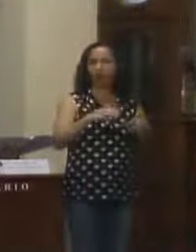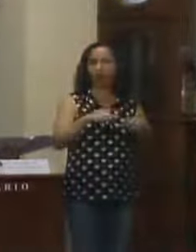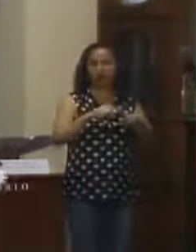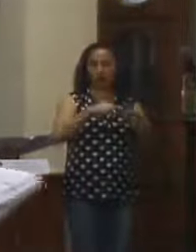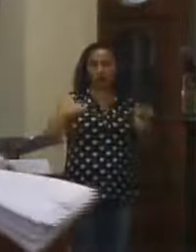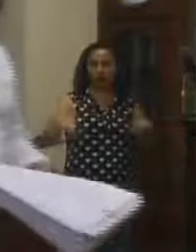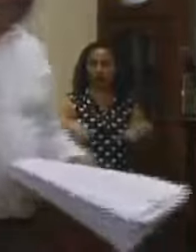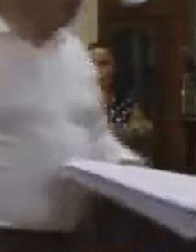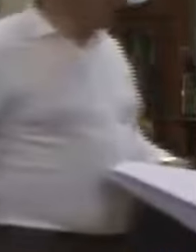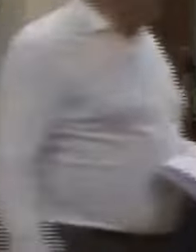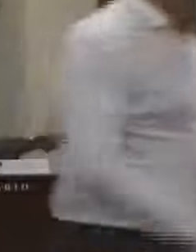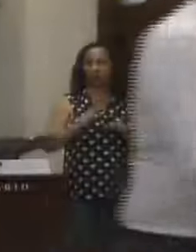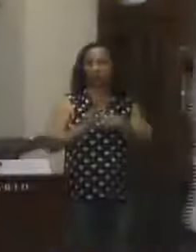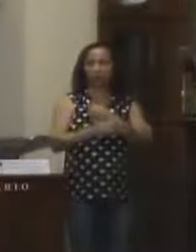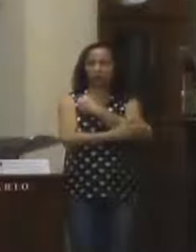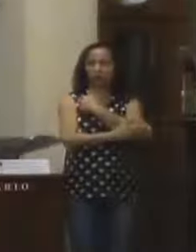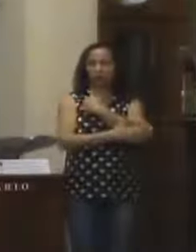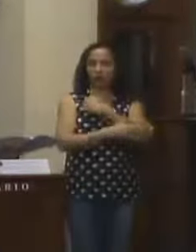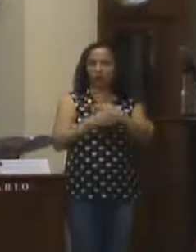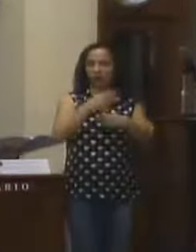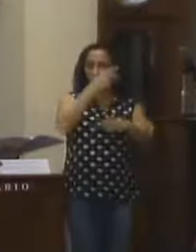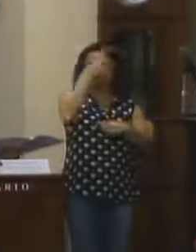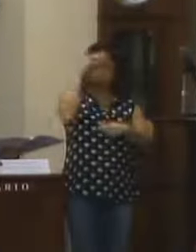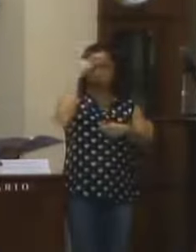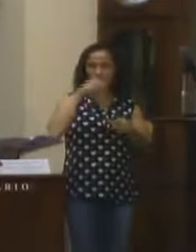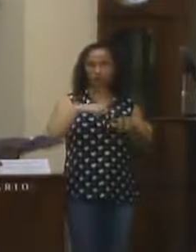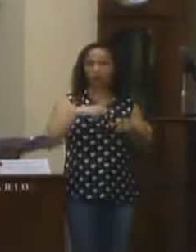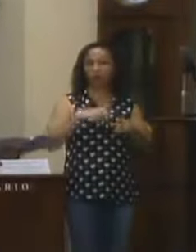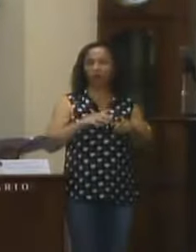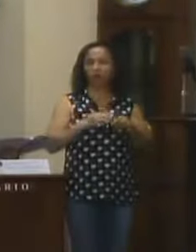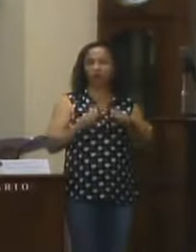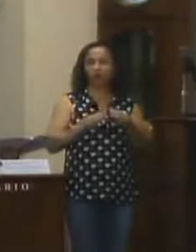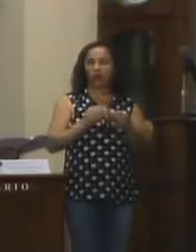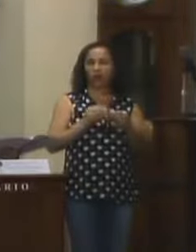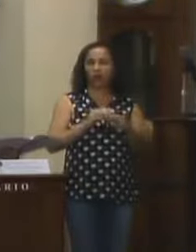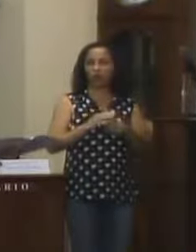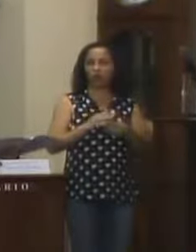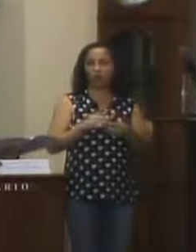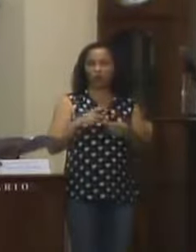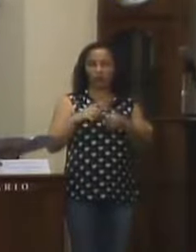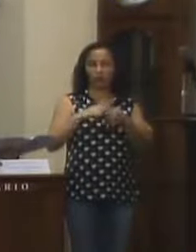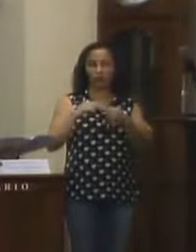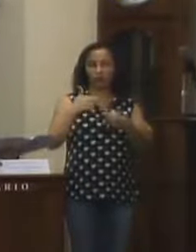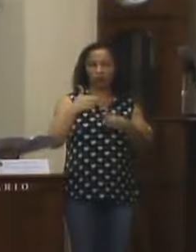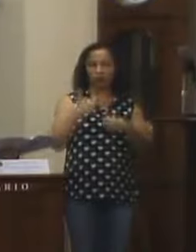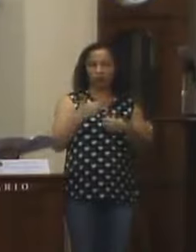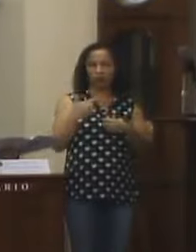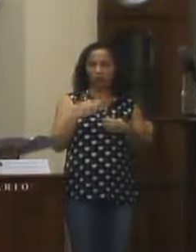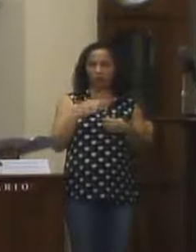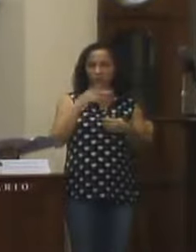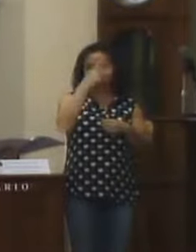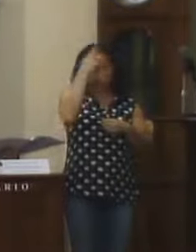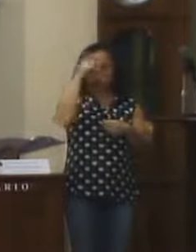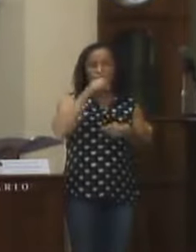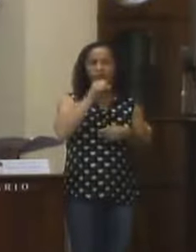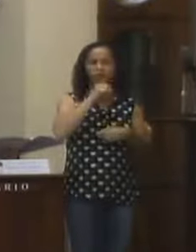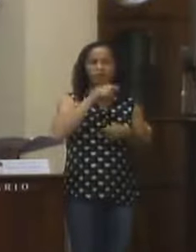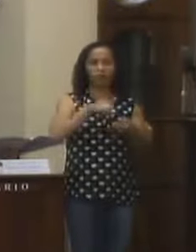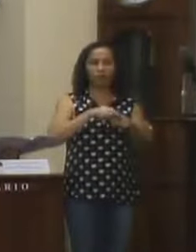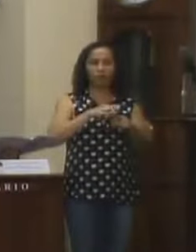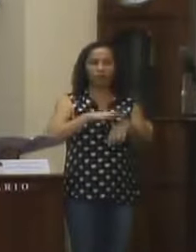uma vaga em cada lado da via para veículos automotores conduzidos por... Inciso 2º. Pessoas idosas com idade de 60 anos ou